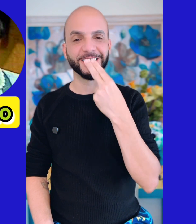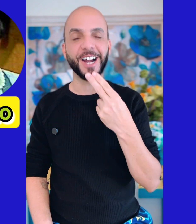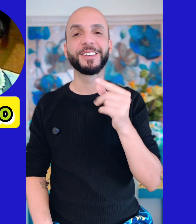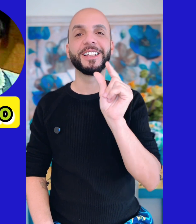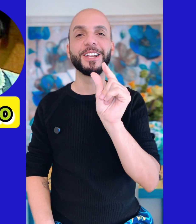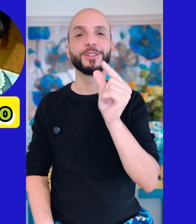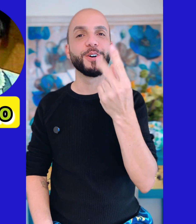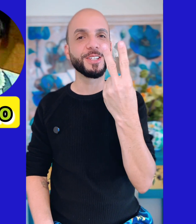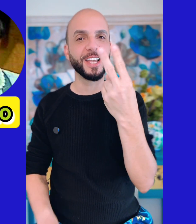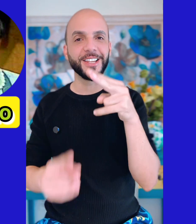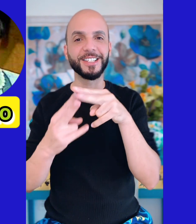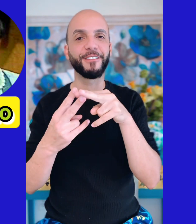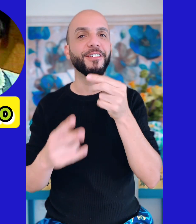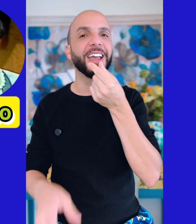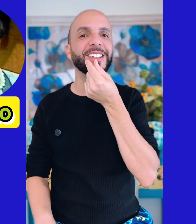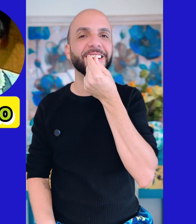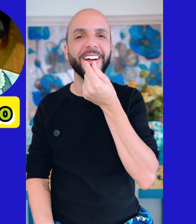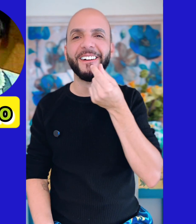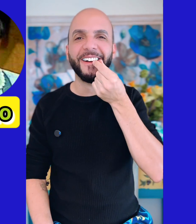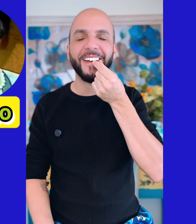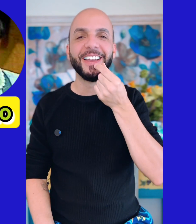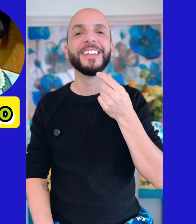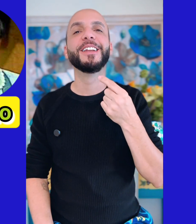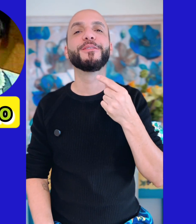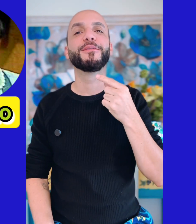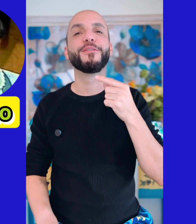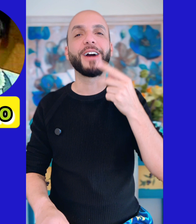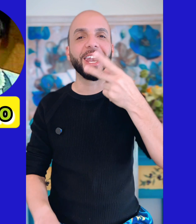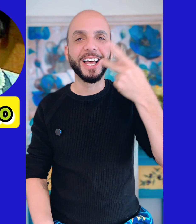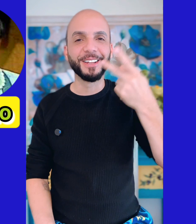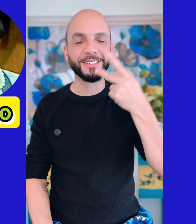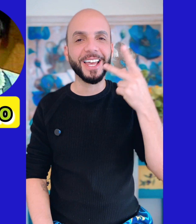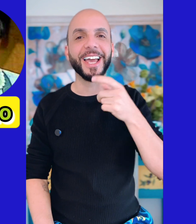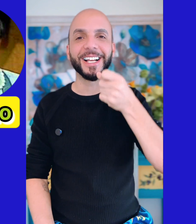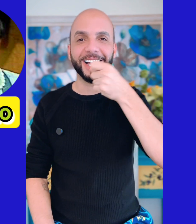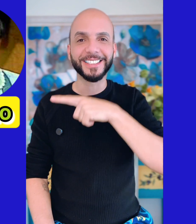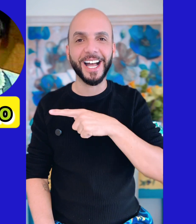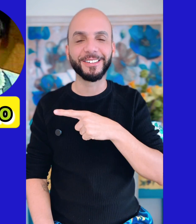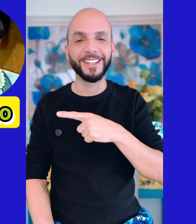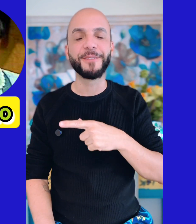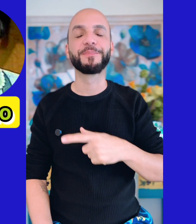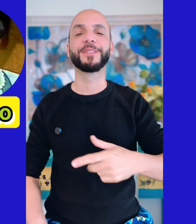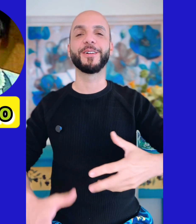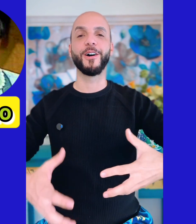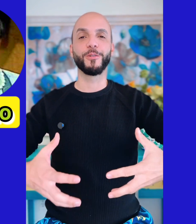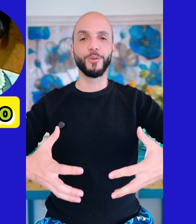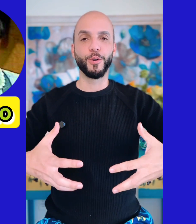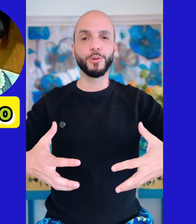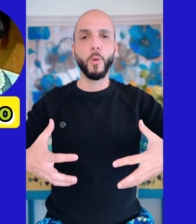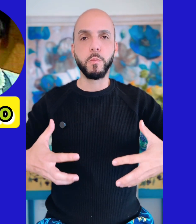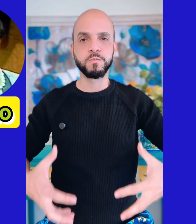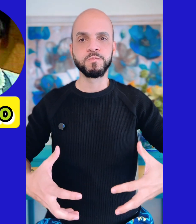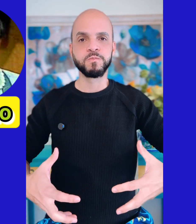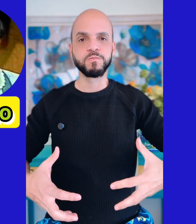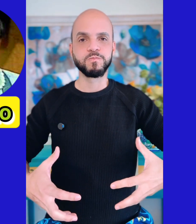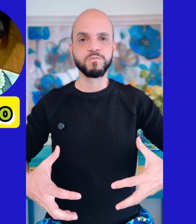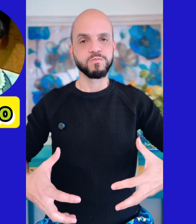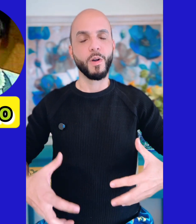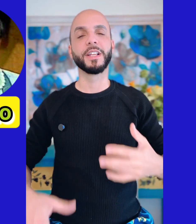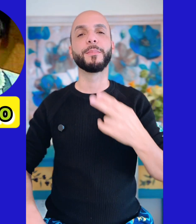Certo? Que ele tem dois dentes na frente, né? E ele falando, né? É engraçado, né? Então, ó, gordo. E depois